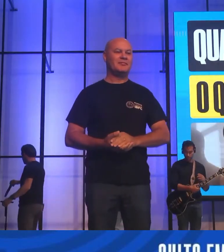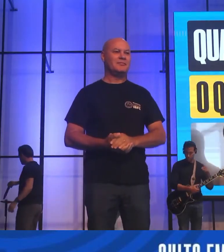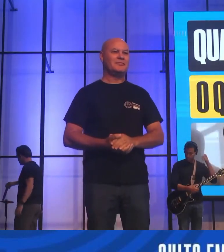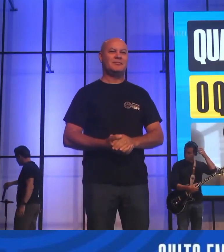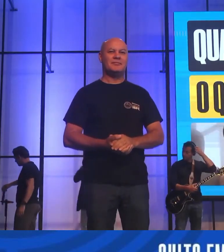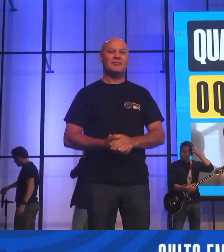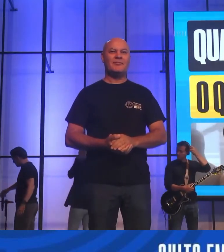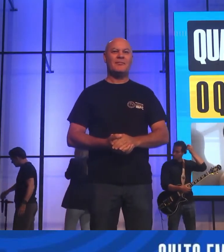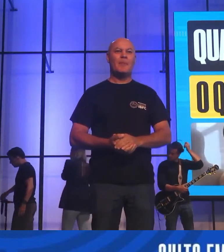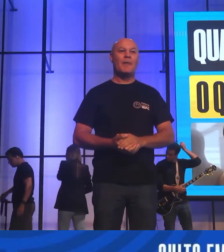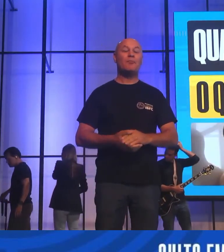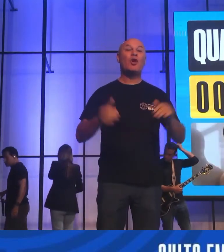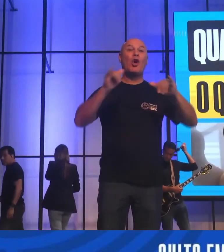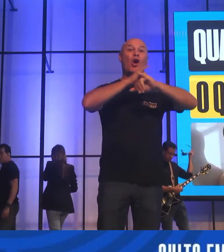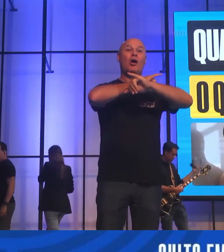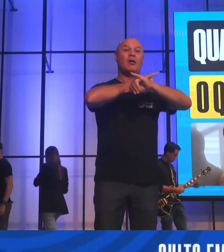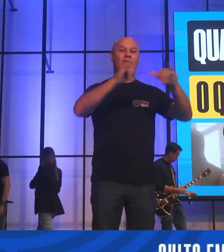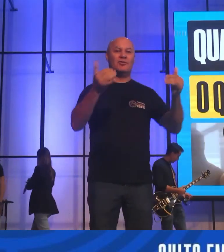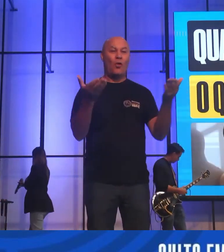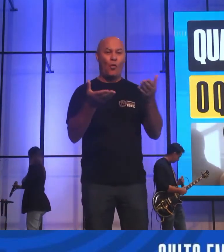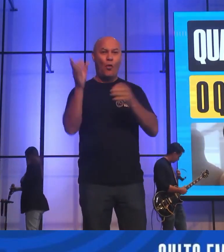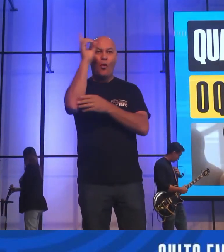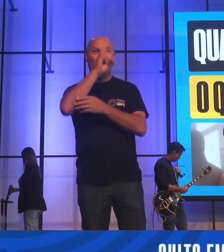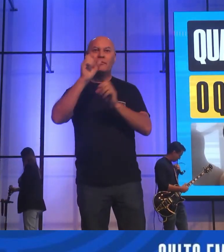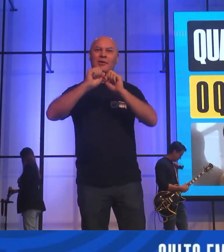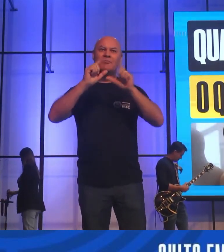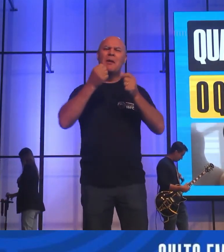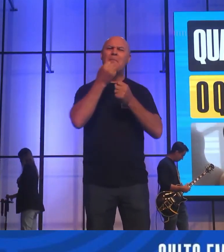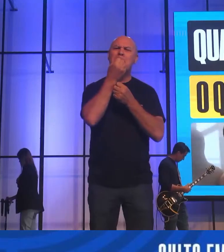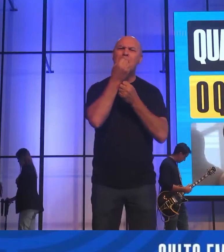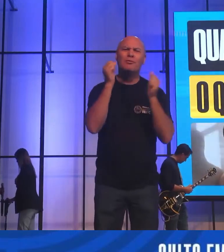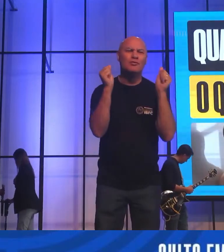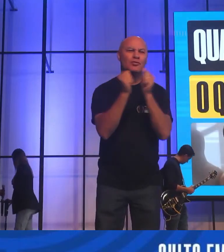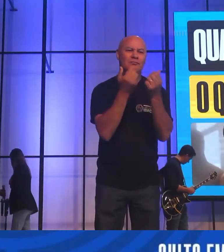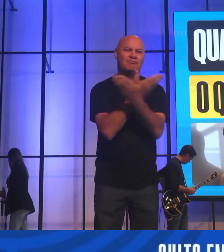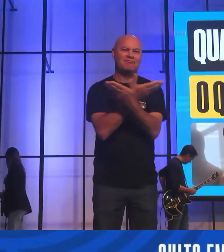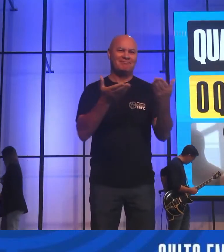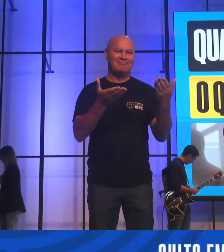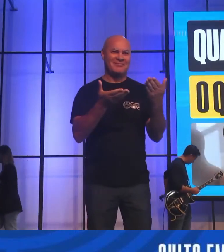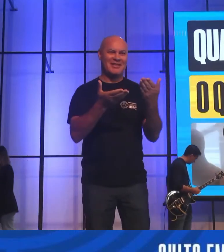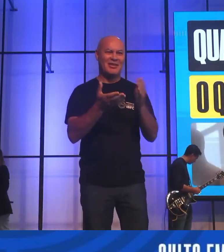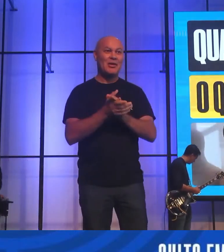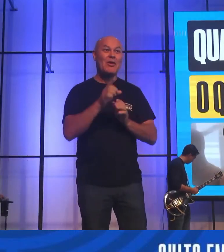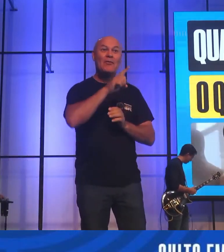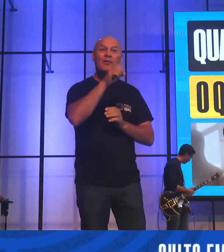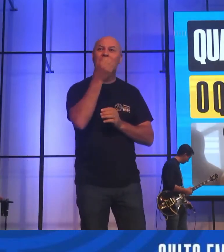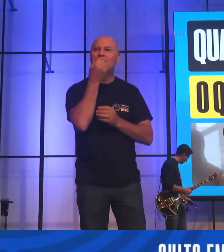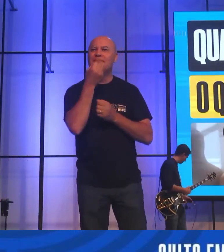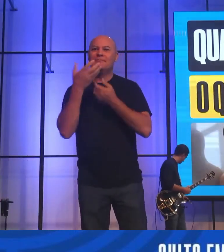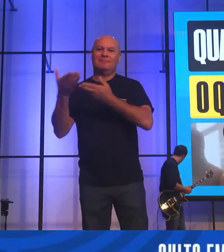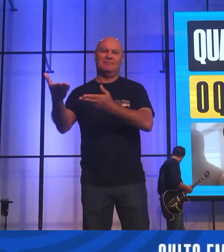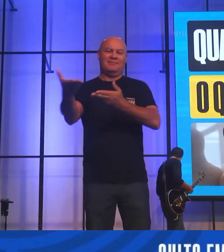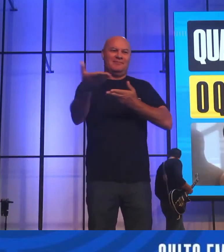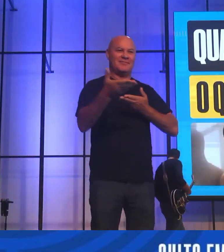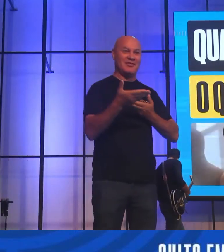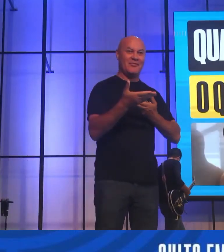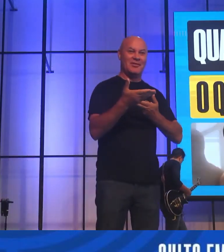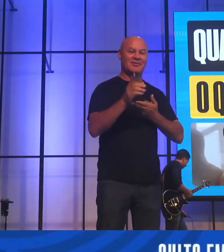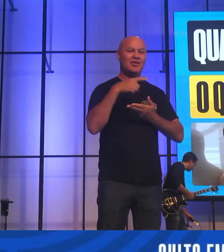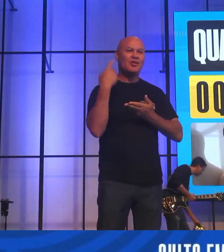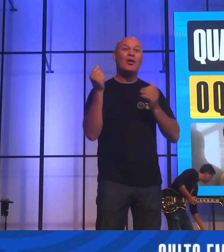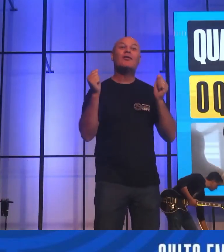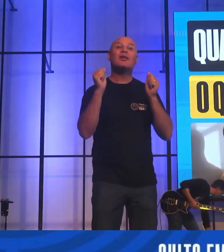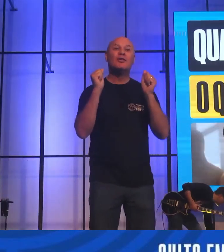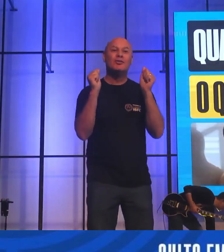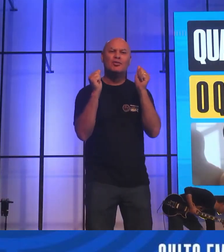É muito bom estar com você nesse domingo pela manhã. Eu também queria dizer que todos vocês são muito bem-vindos para juntos celebrarmos